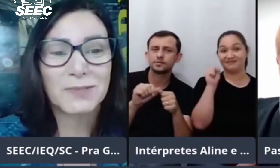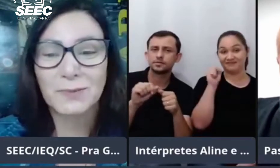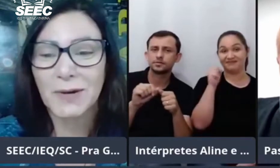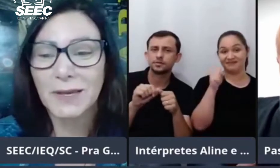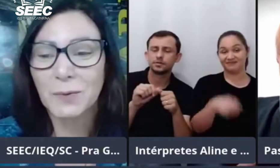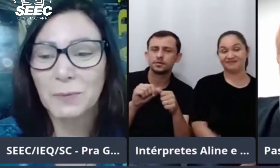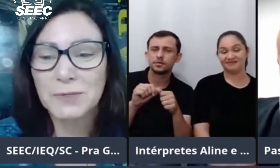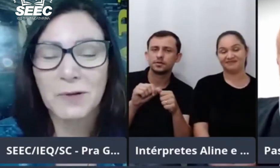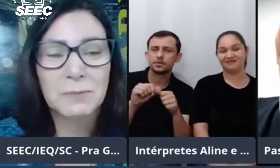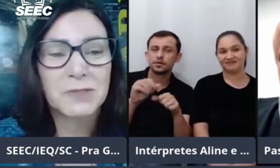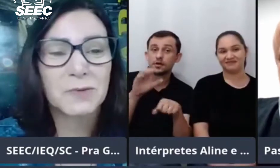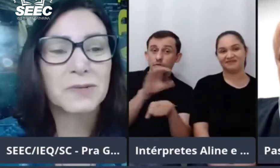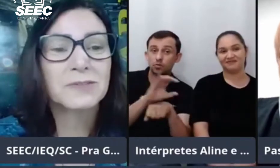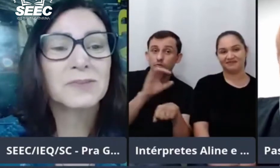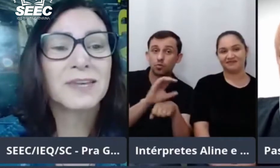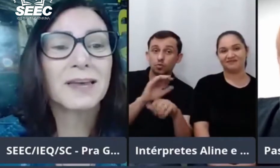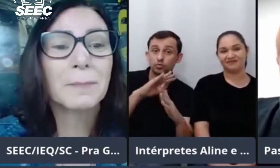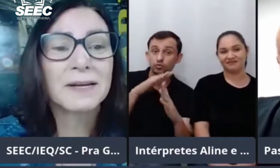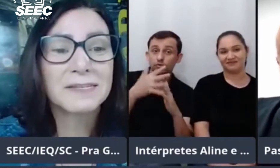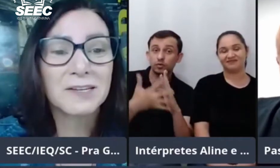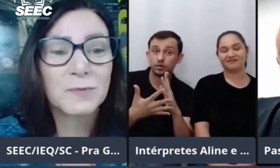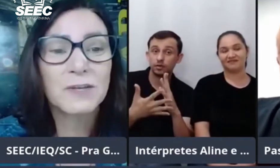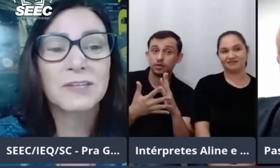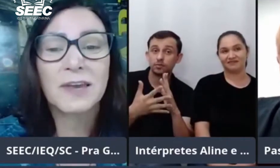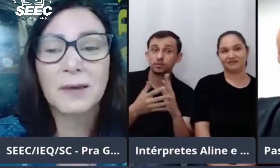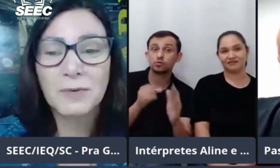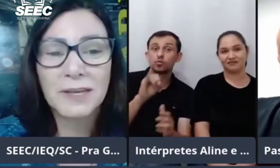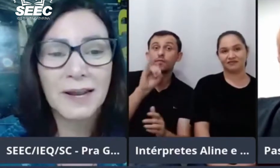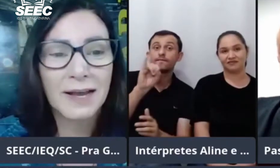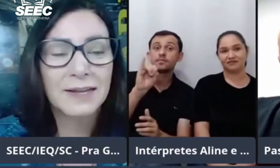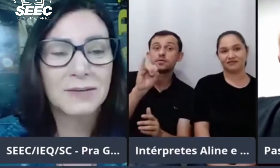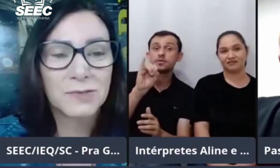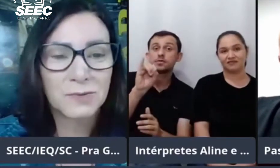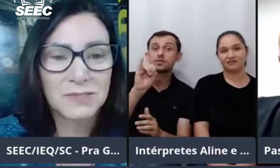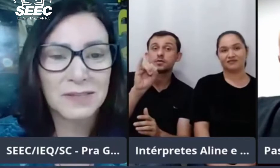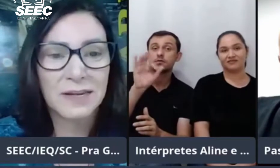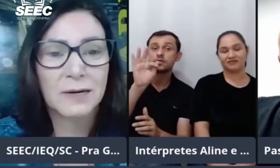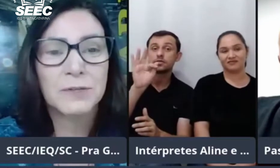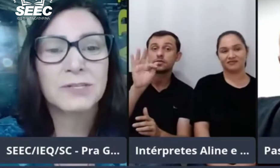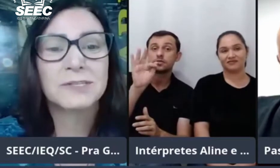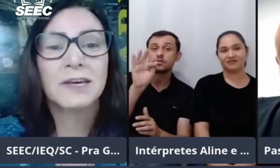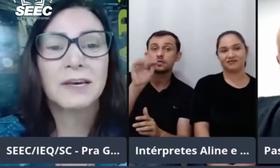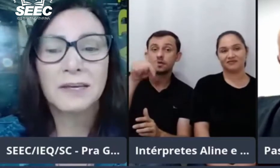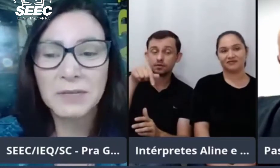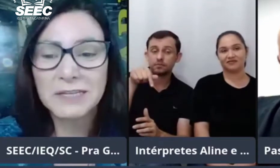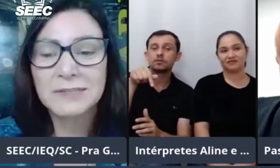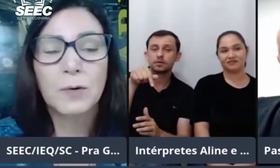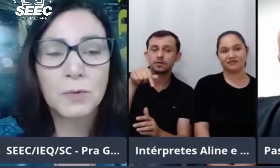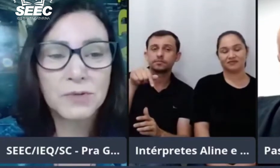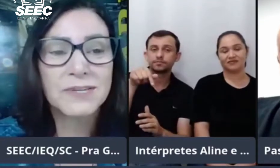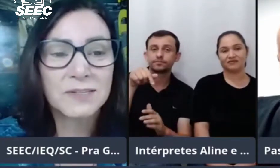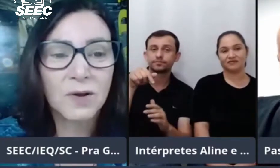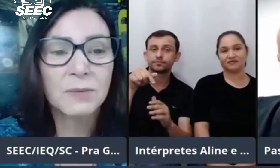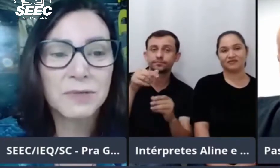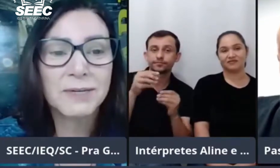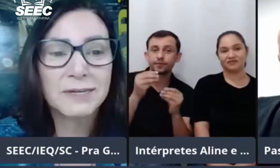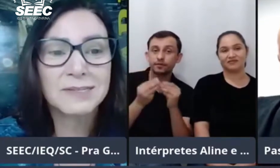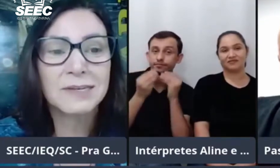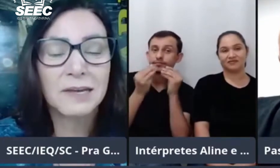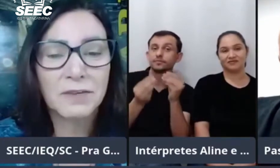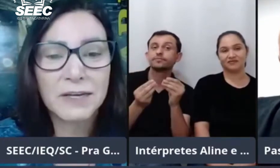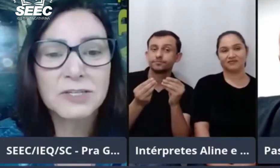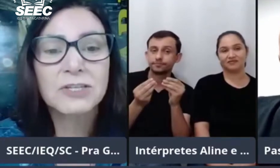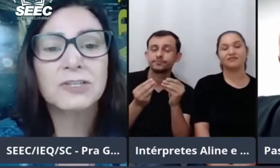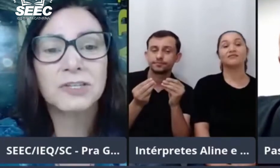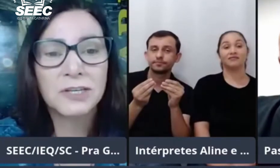se juntam aí com o pessoal de missões, conseguem parceiros para a gente remunerar, né, os intérpretes e ministrar o curso na escola bíblica,